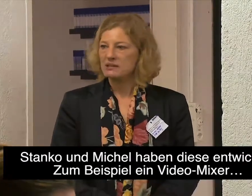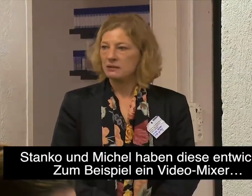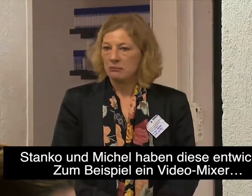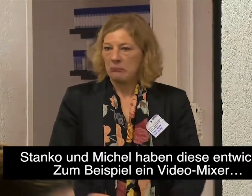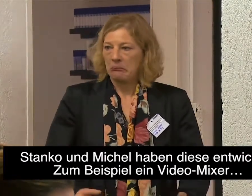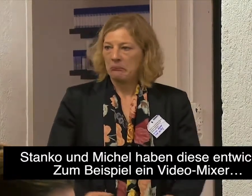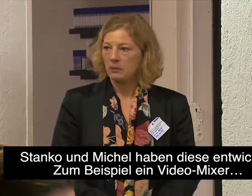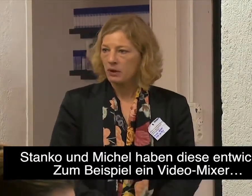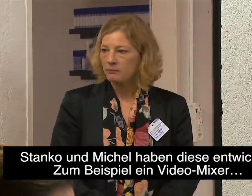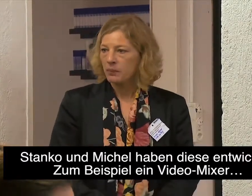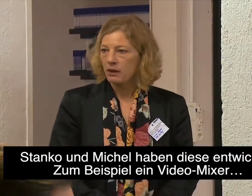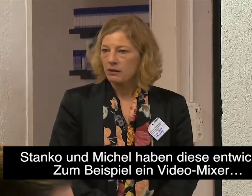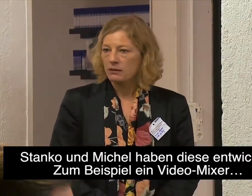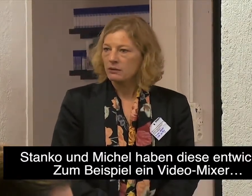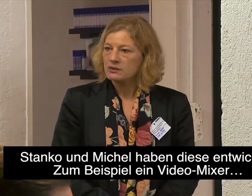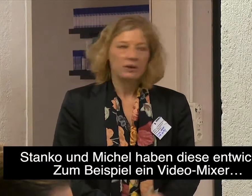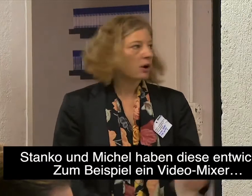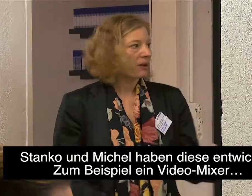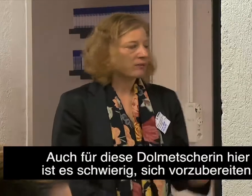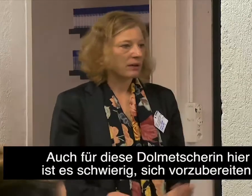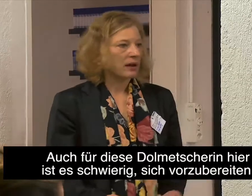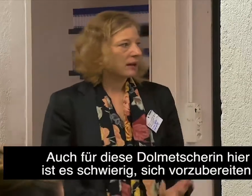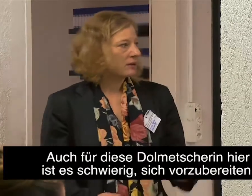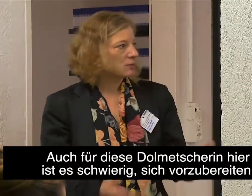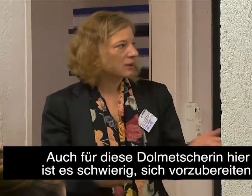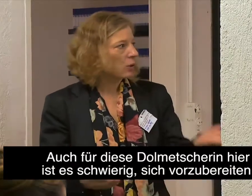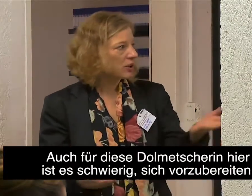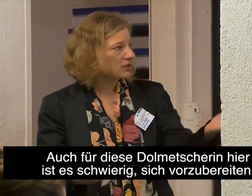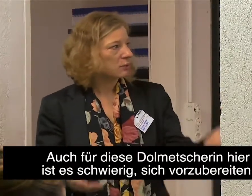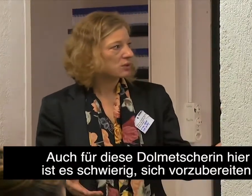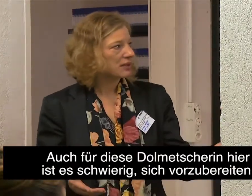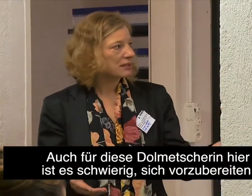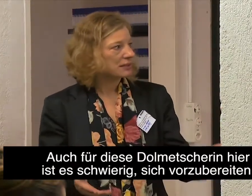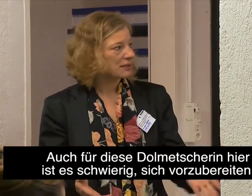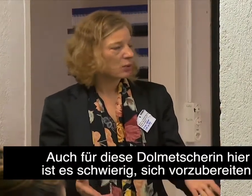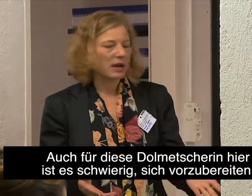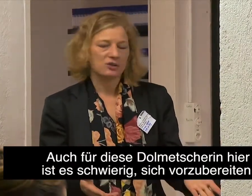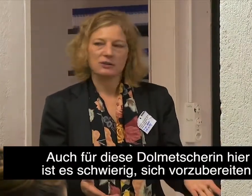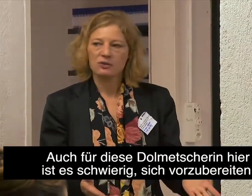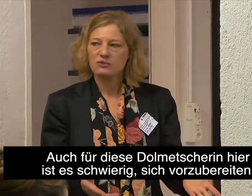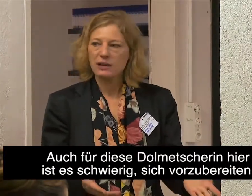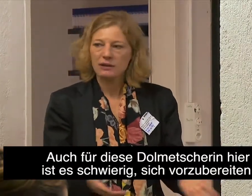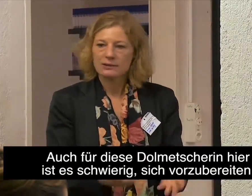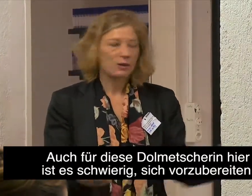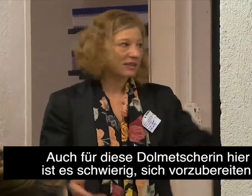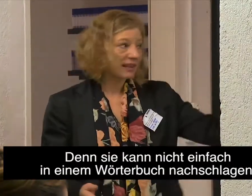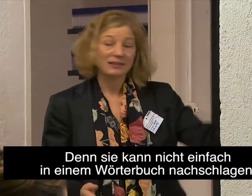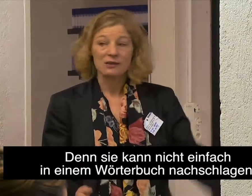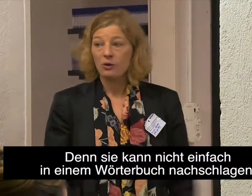Videomixer müssen. Ja? Das kann ich aber, wenn zum Beispiel bei Dolmetschen sich auf einen Einsatz jetzt vorbereiten, ist das ganz schwierig, weil das kann sie niemals